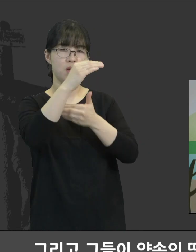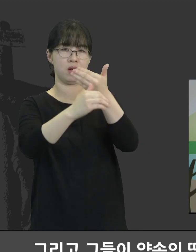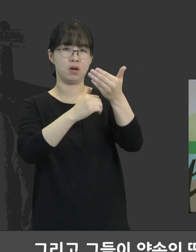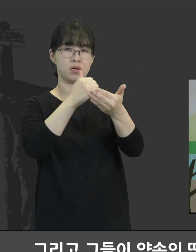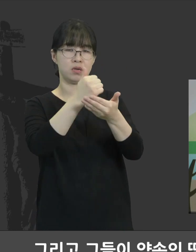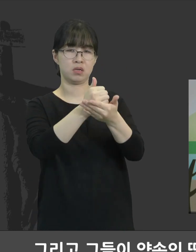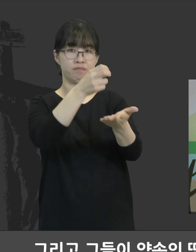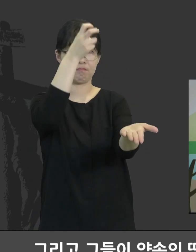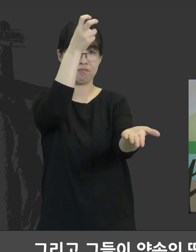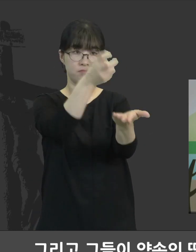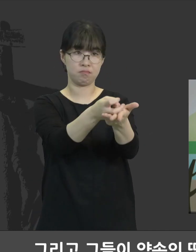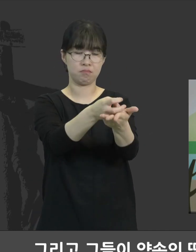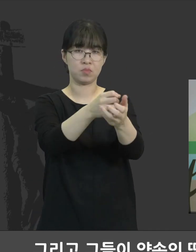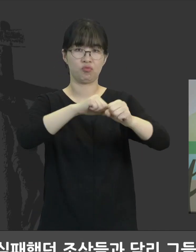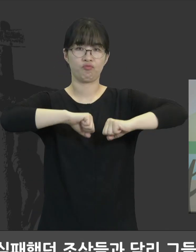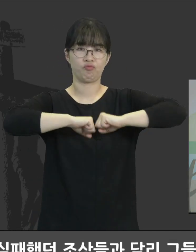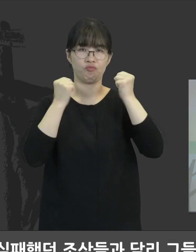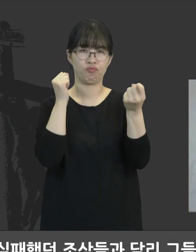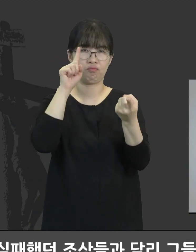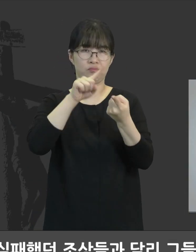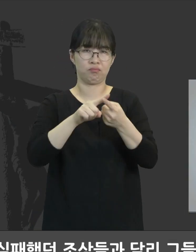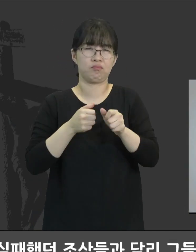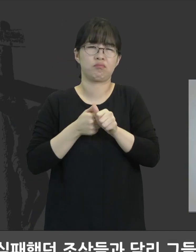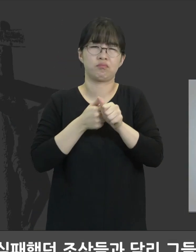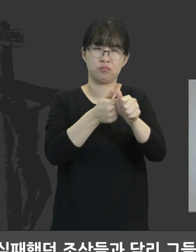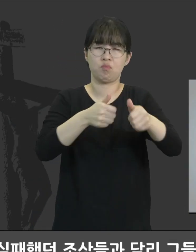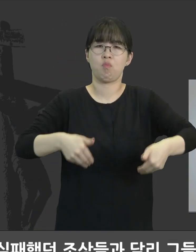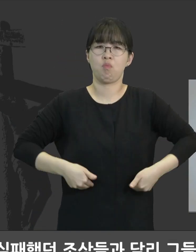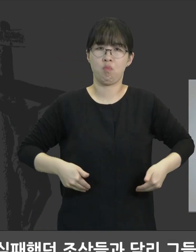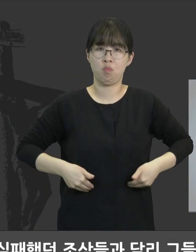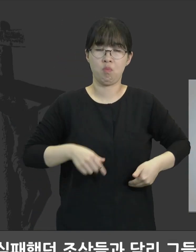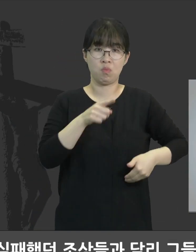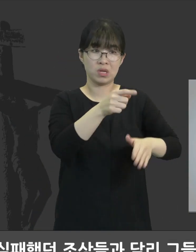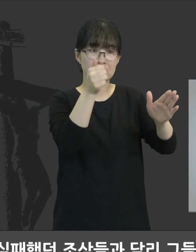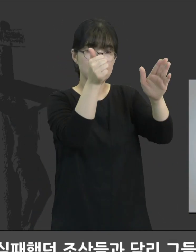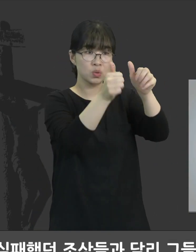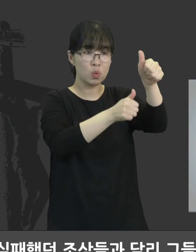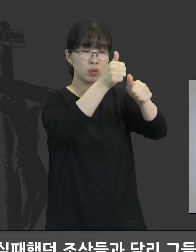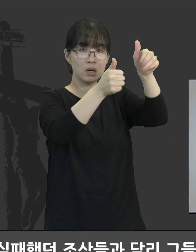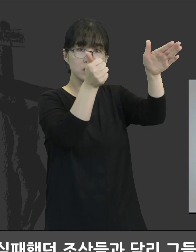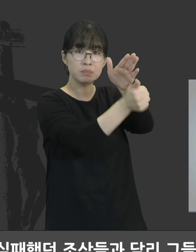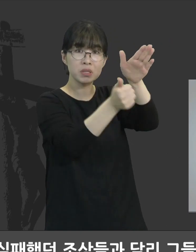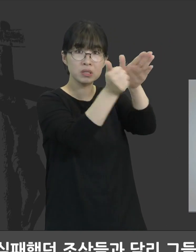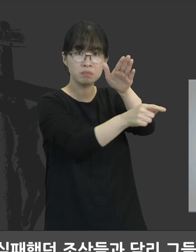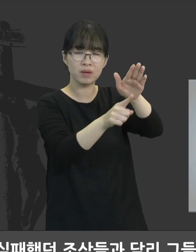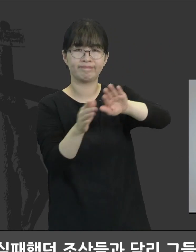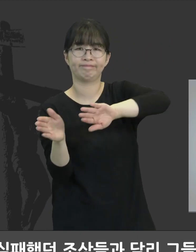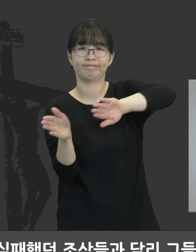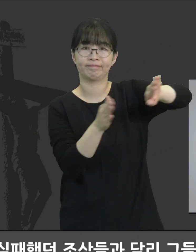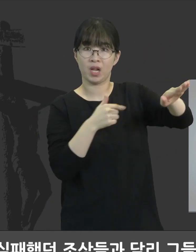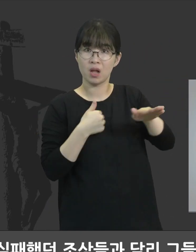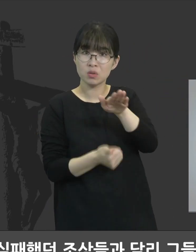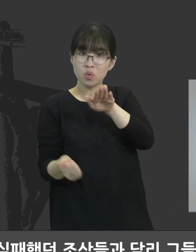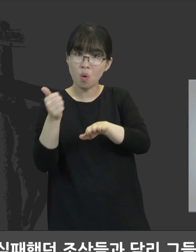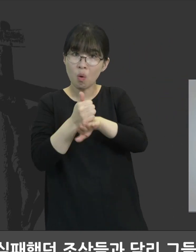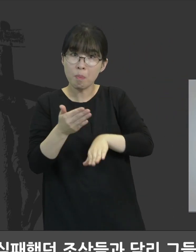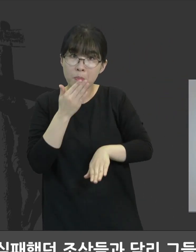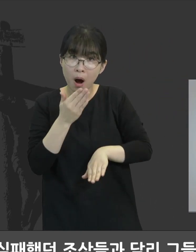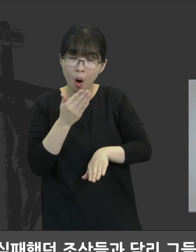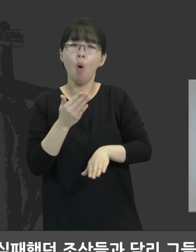순종해야 합니다. 실패했던 조상들과 달리 그들은 성공할 수 있을까요? 만약 성공한다면